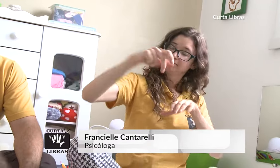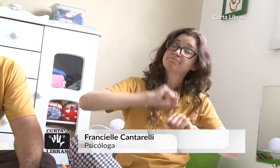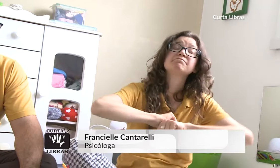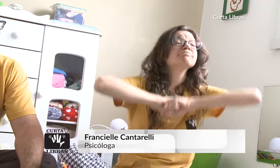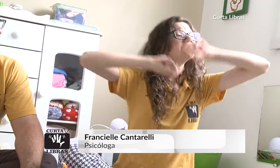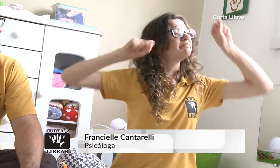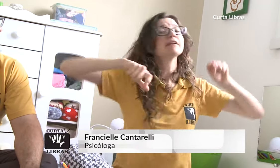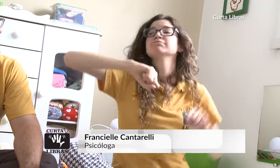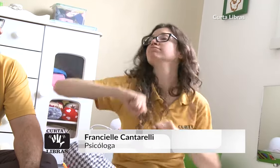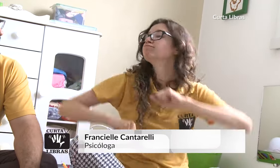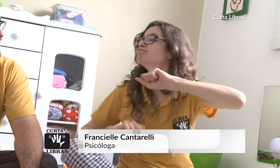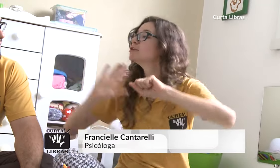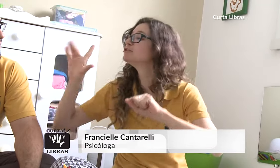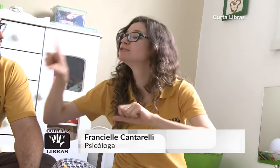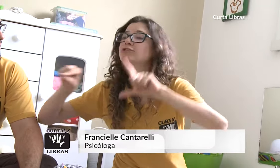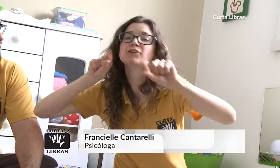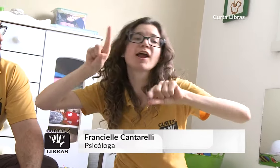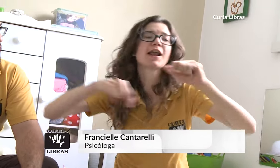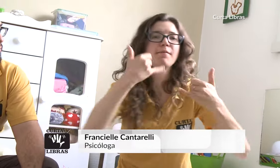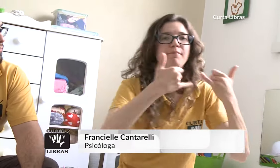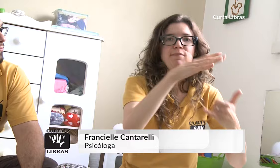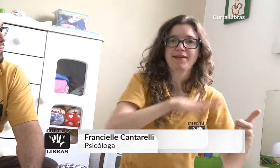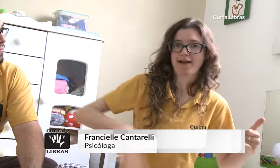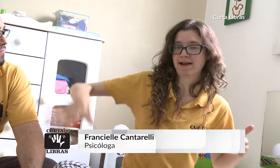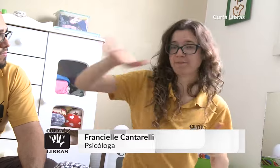Tudo isso de acordo com a vontade dela, no tempo dela.